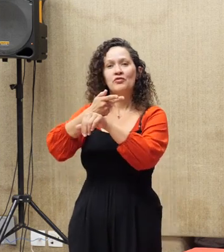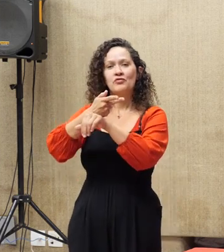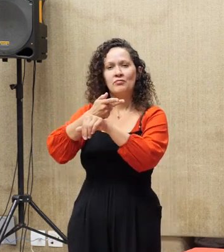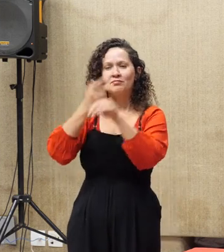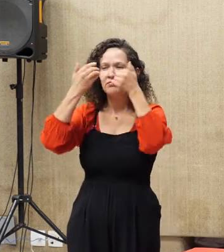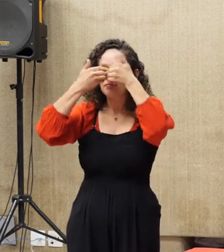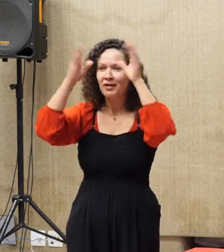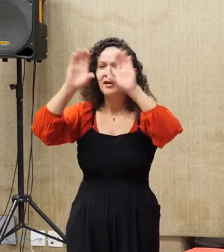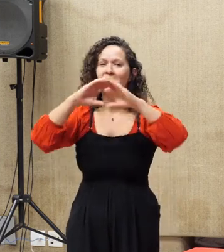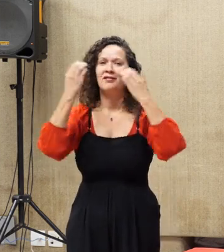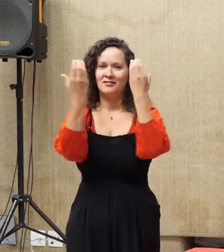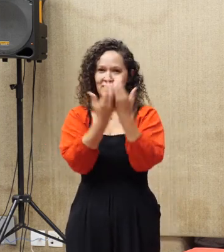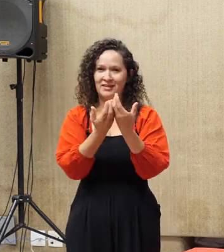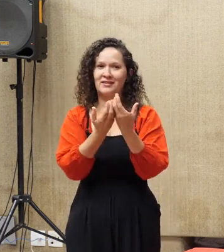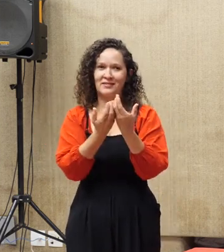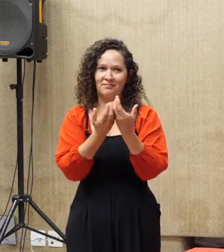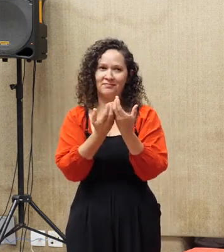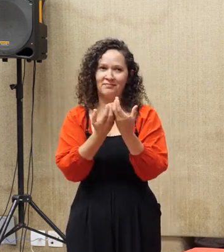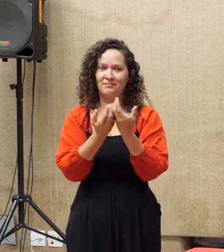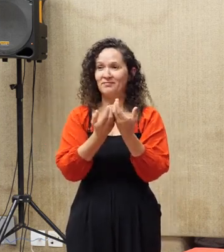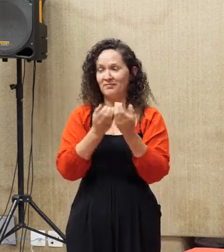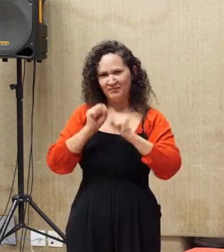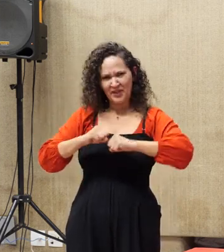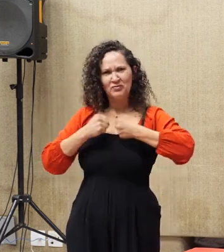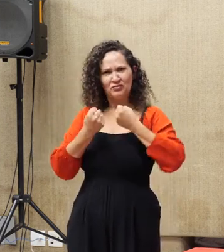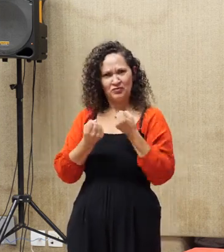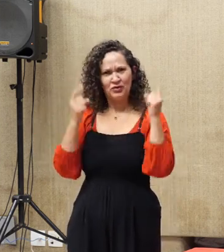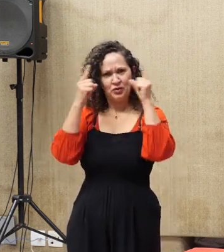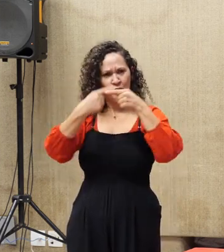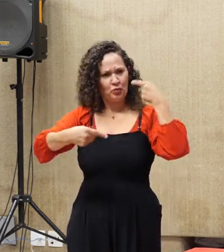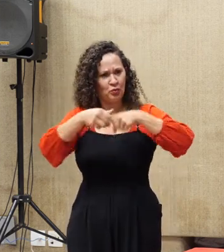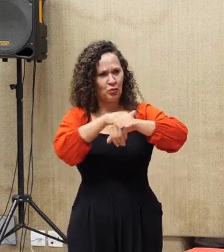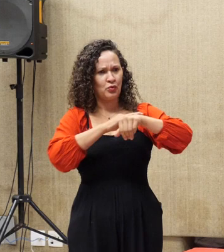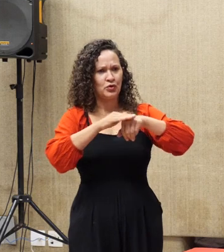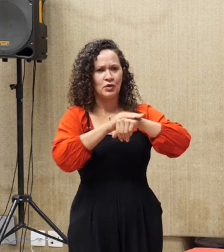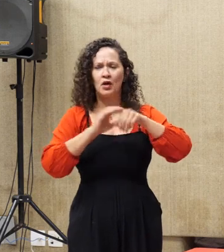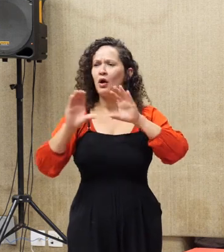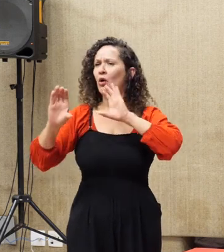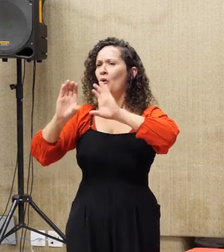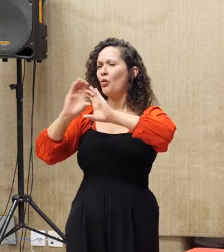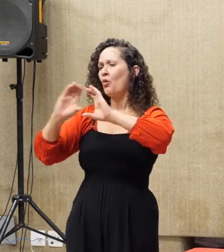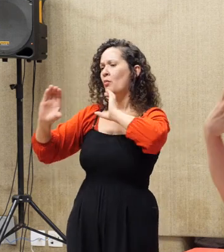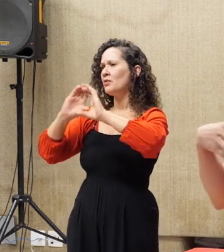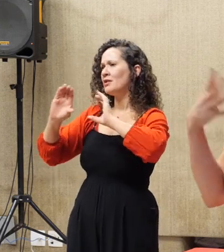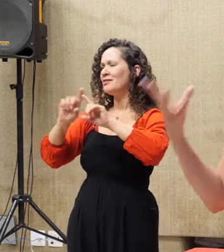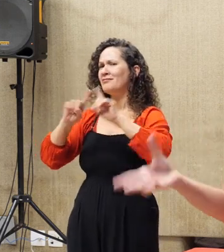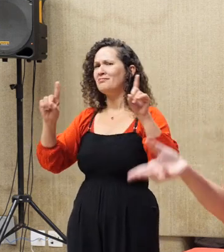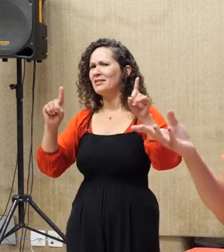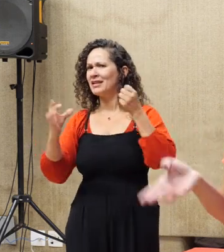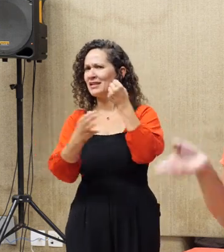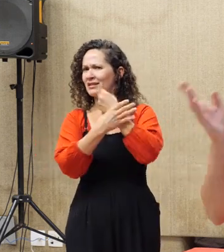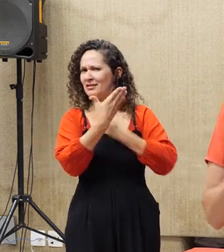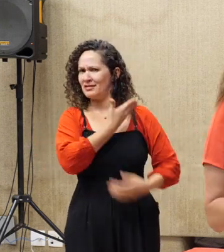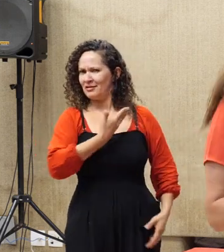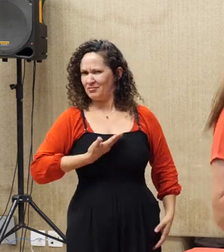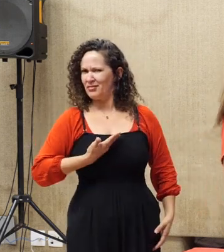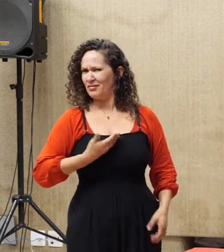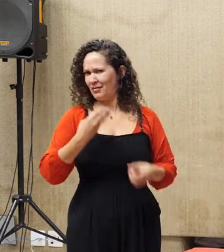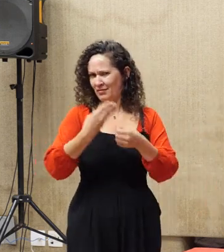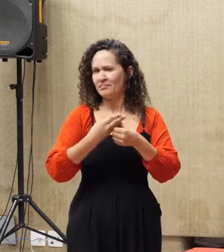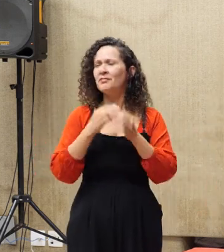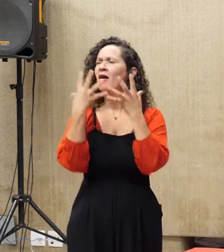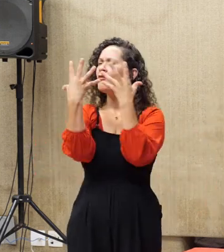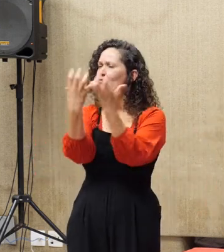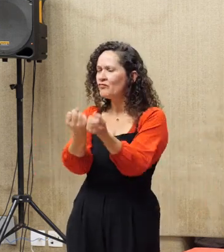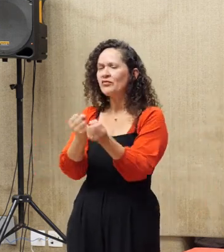para a abertura da conferência. Foi até um esforço, né? Um diálogo com a comunicação. Letícia, mas a gente vai falar de segurança pela lógica municipal. Eu